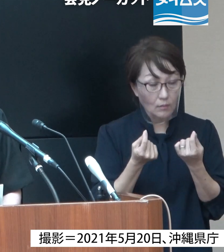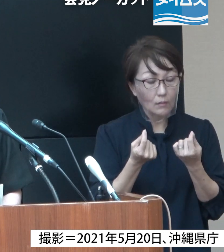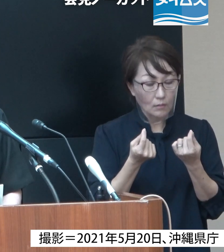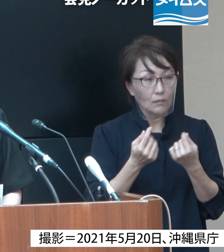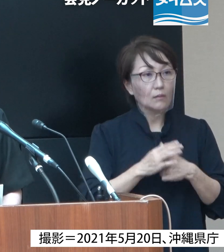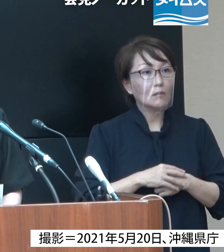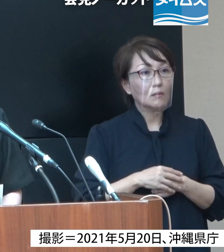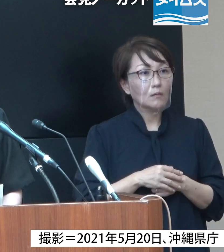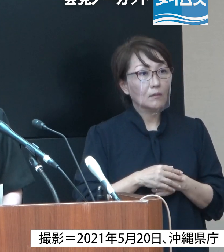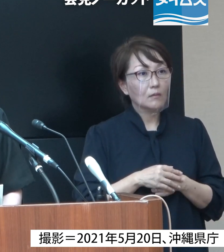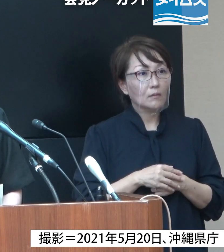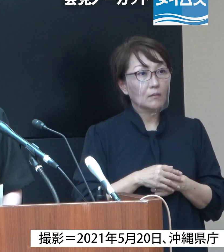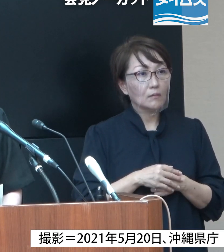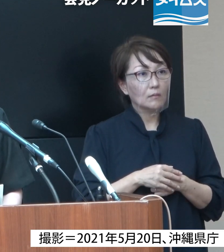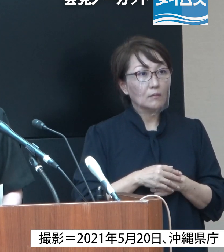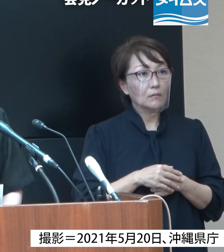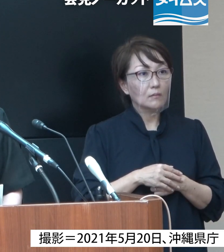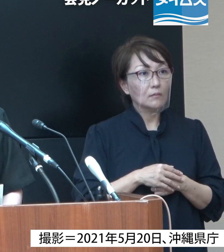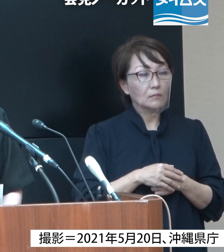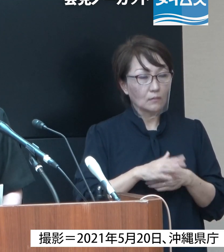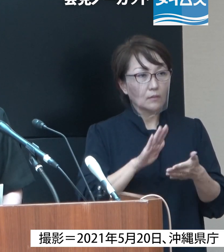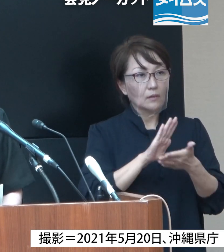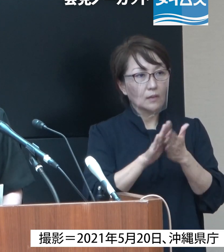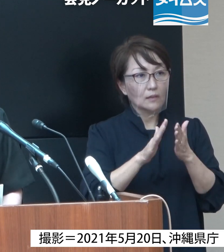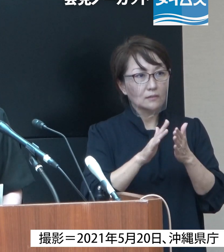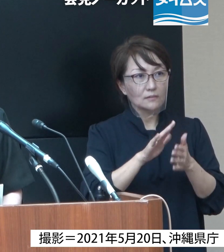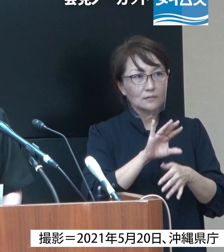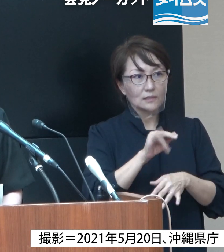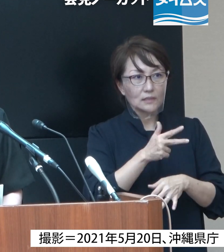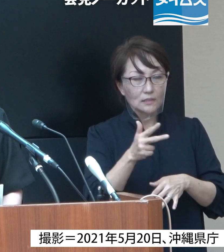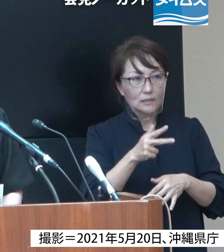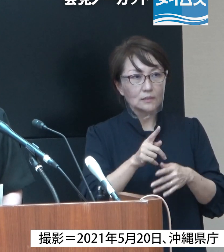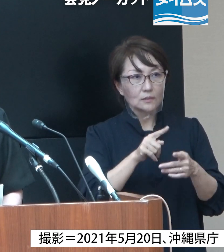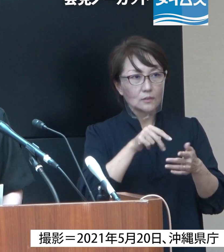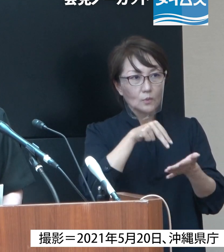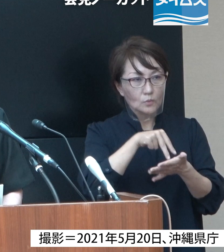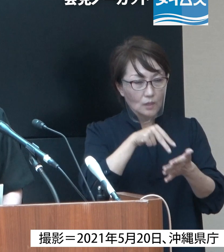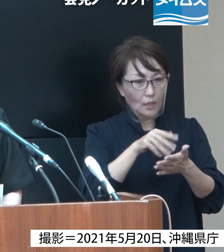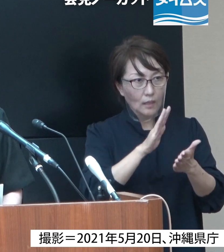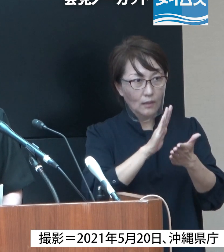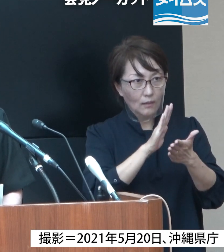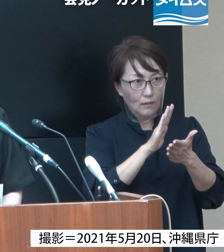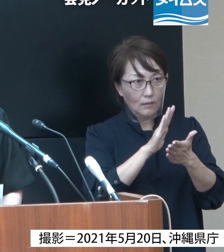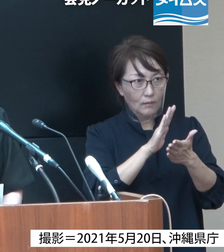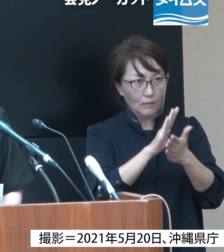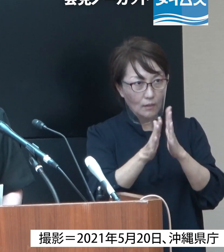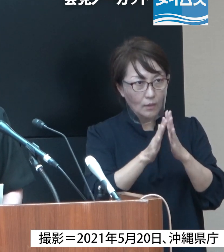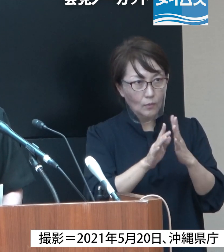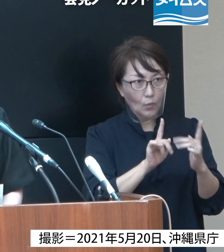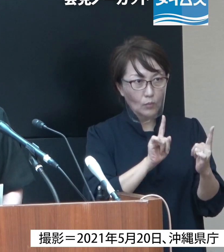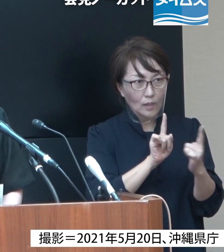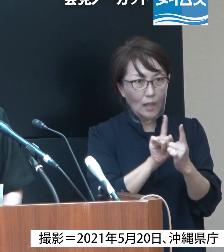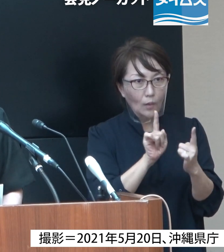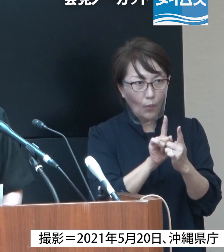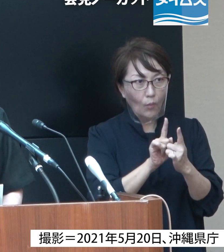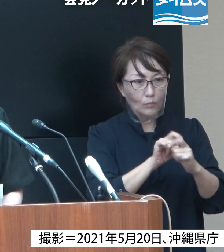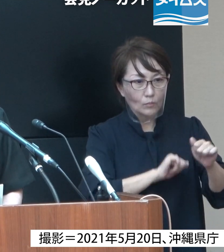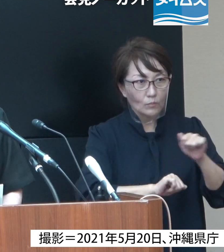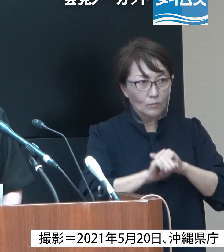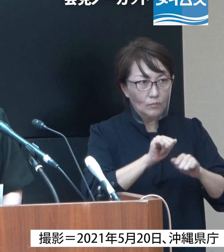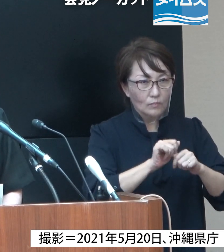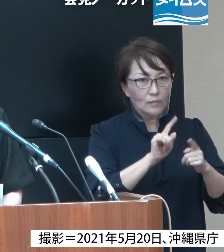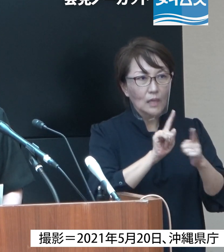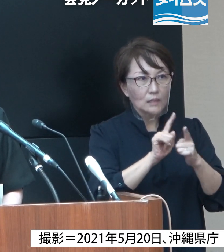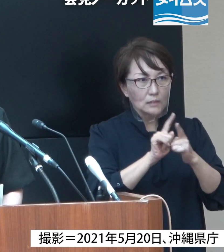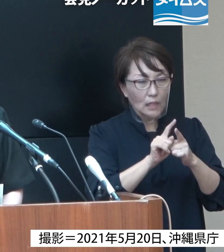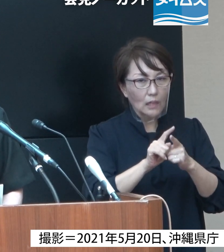けれども、知事としてですね、こうしたその、県の対応への、ある種一種の批判のような形になっているん